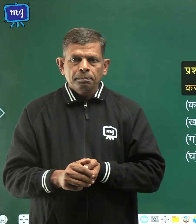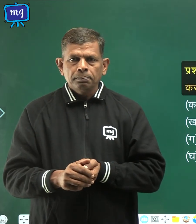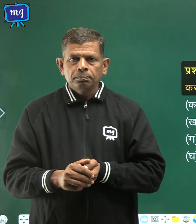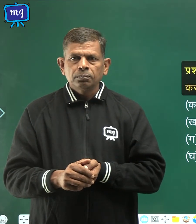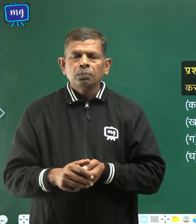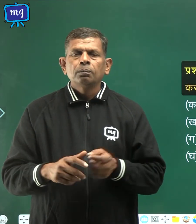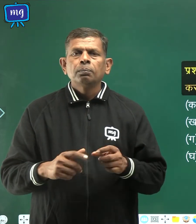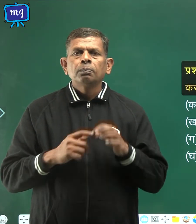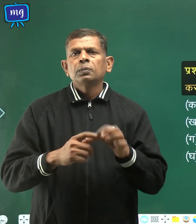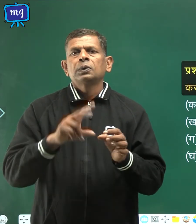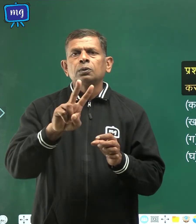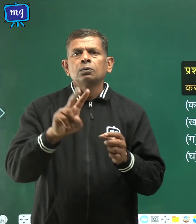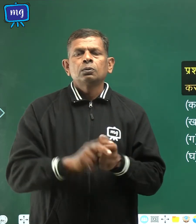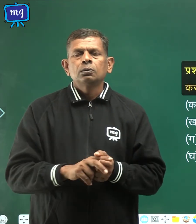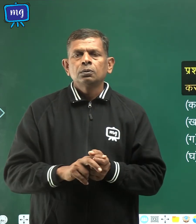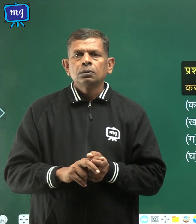प्रश्न 2,